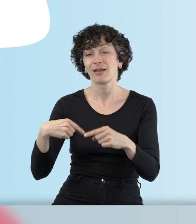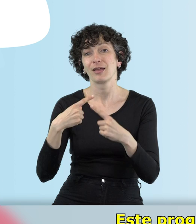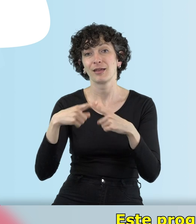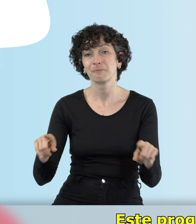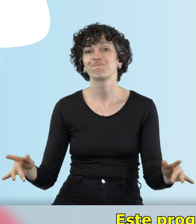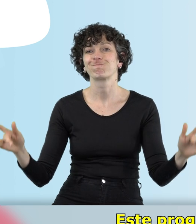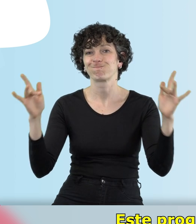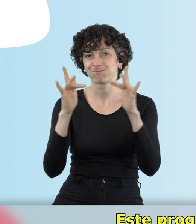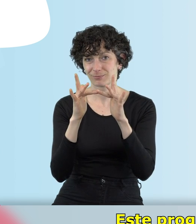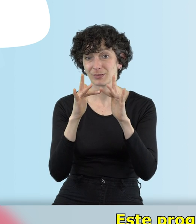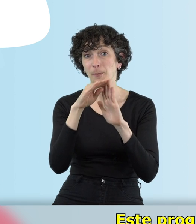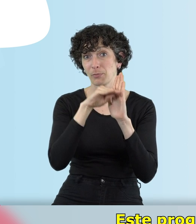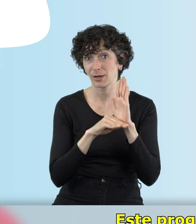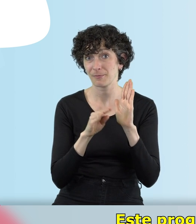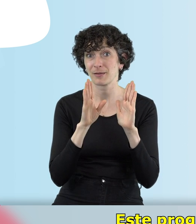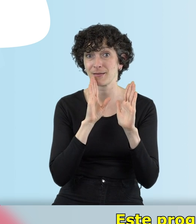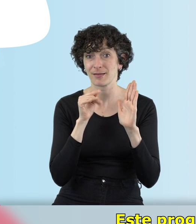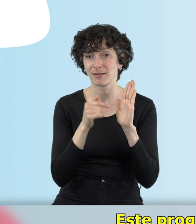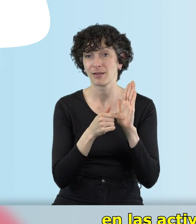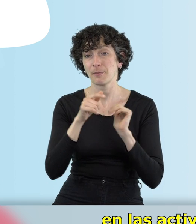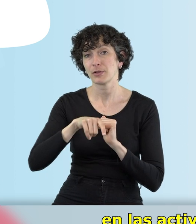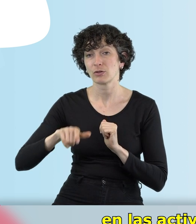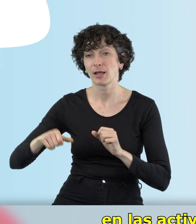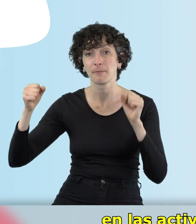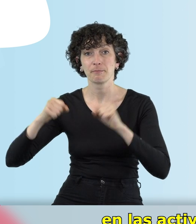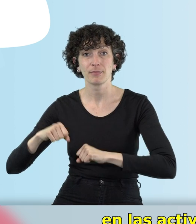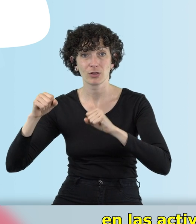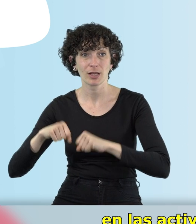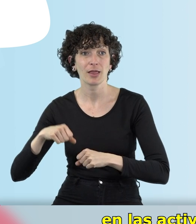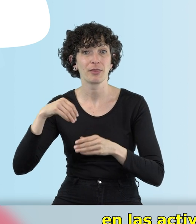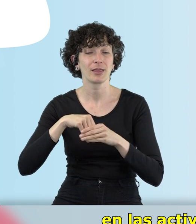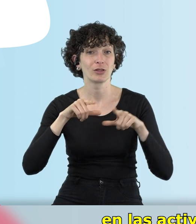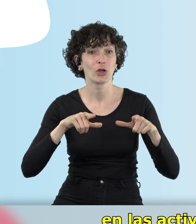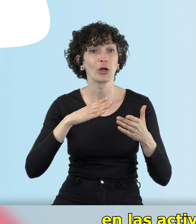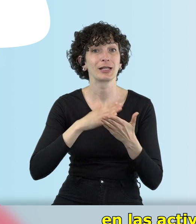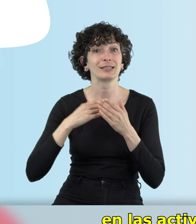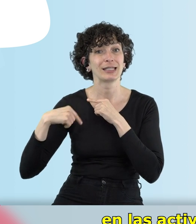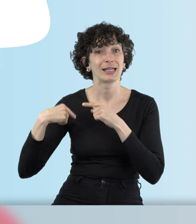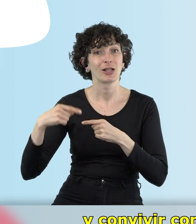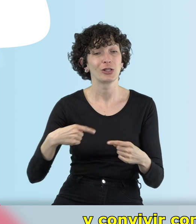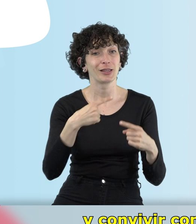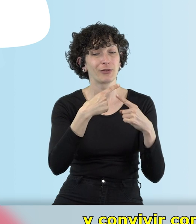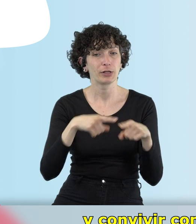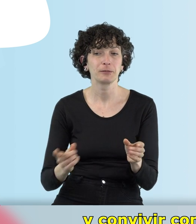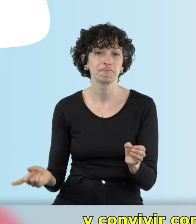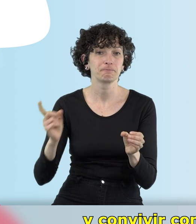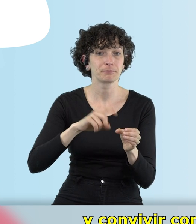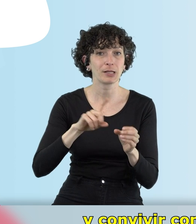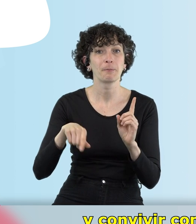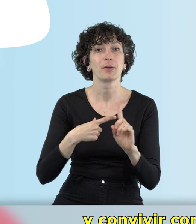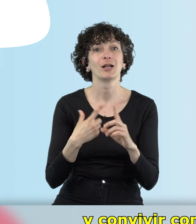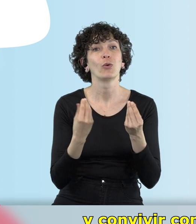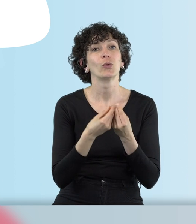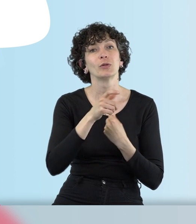Intergeneracional. Este programa permite participar a los mayores en las actividades de las aulas intergeneracionales y convivir con